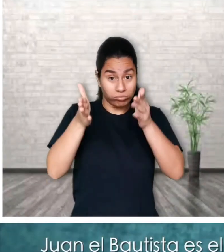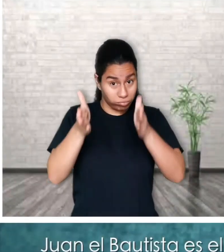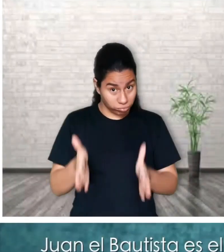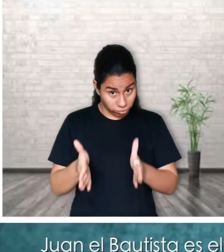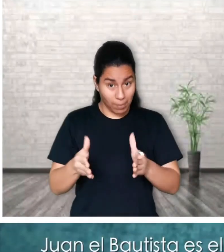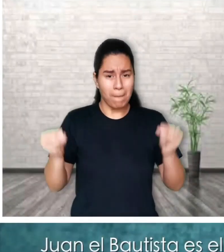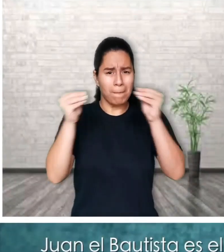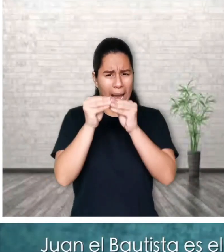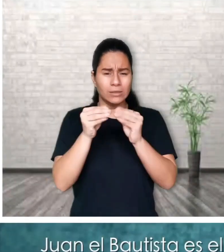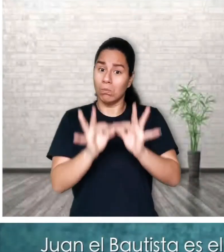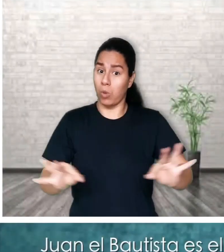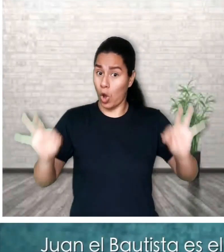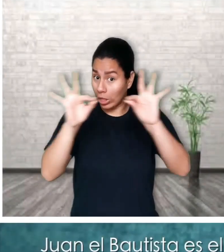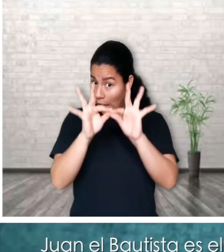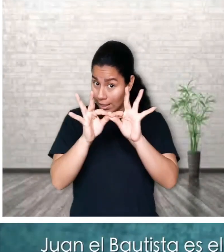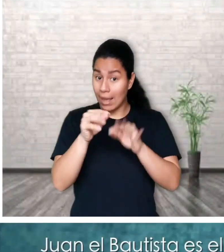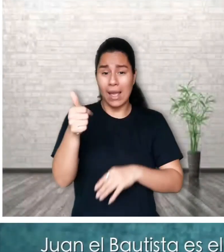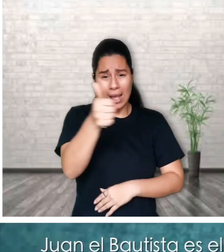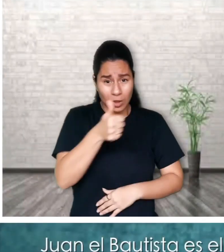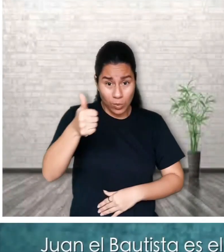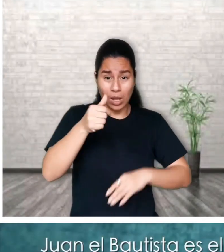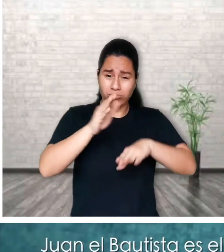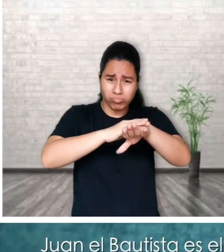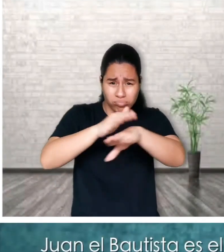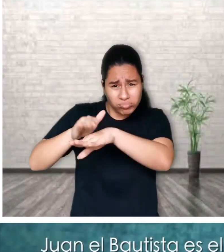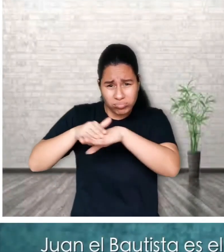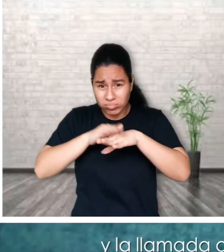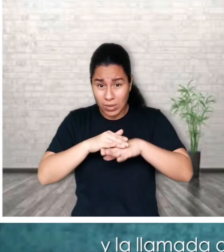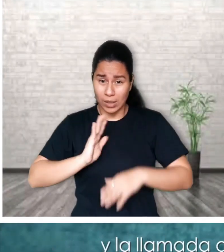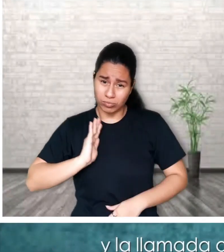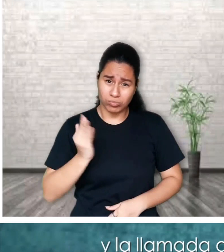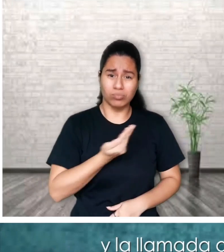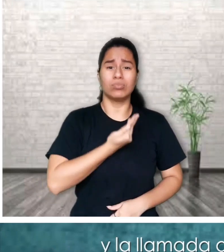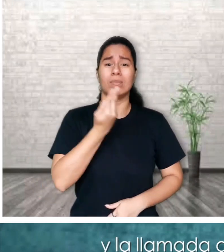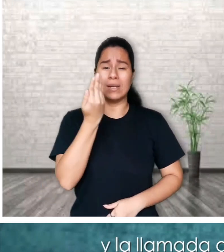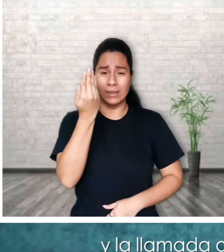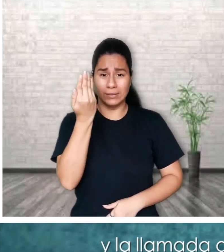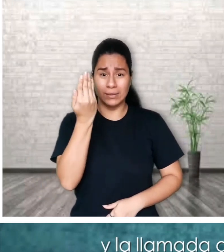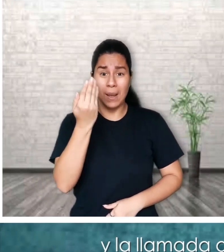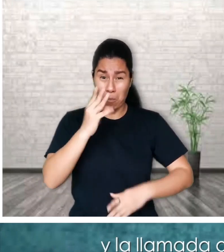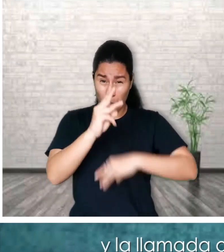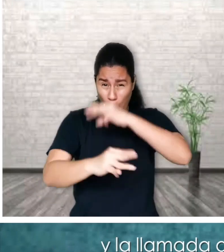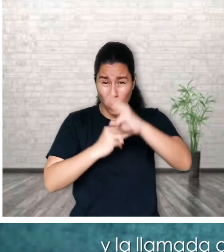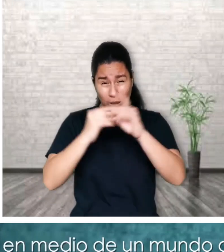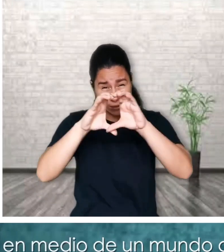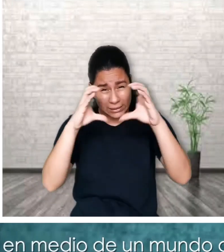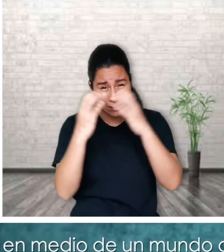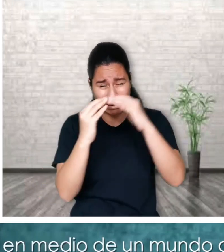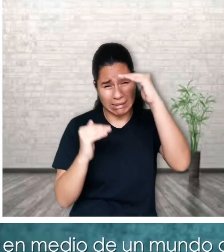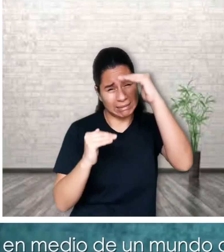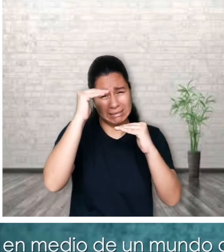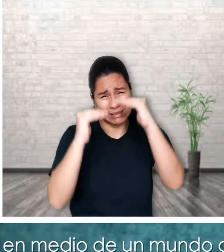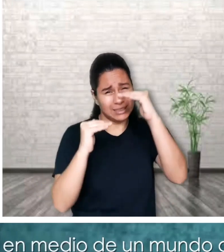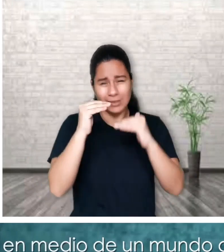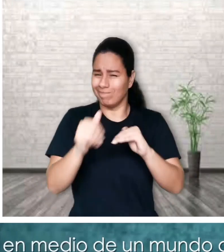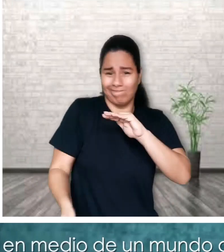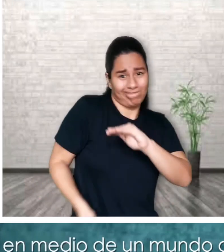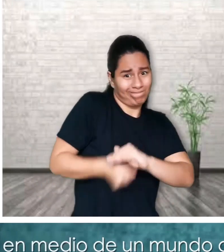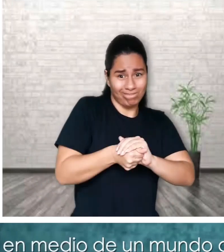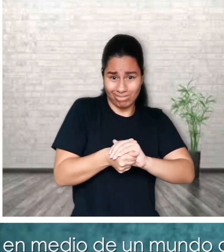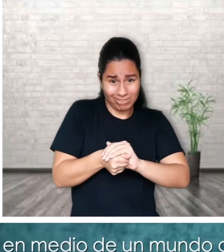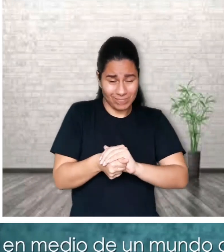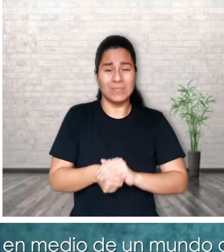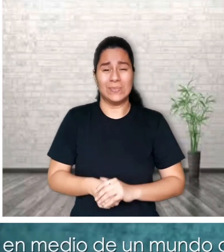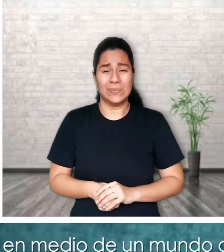Juan el Bautista es el protagonista del anuncio y la llamada a la transformación en medio de un mundo de